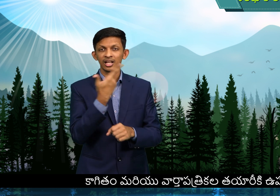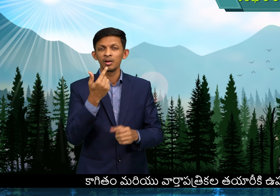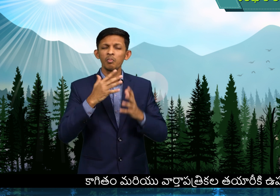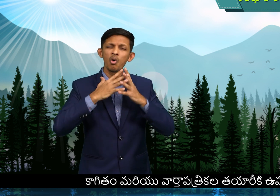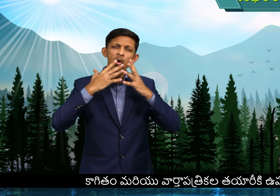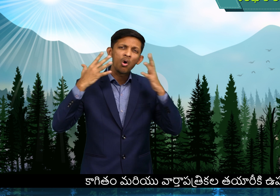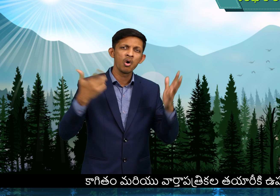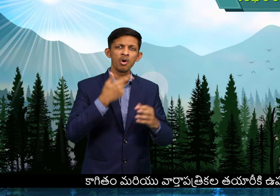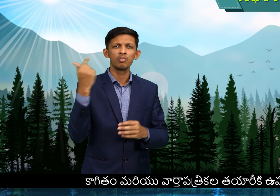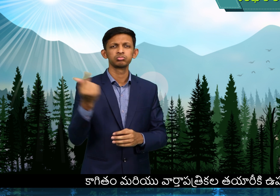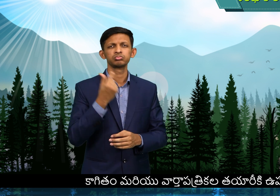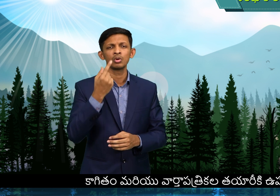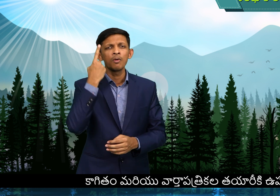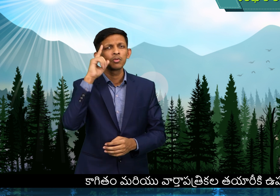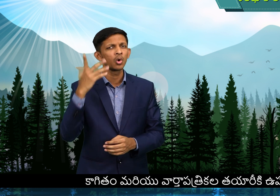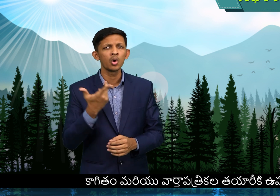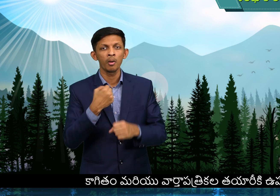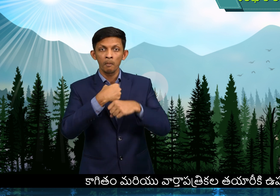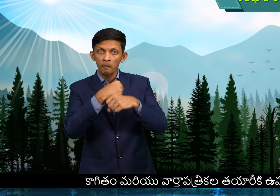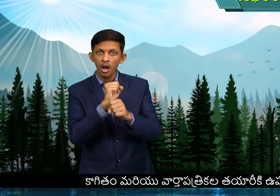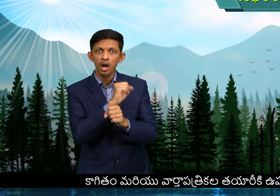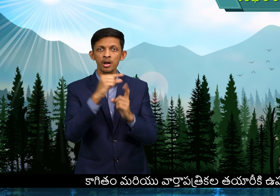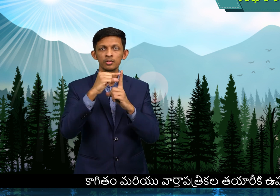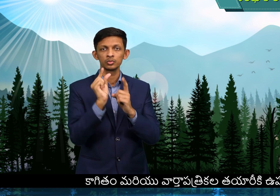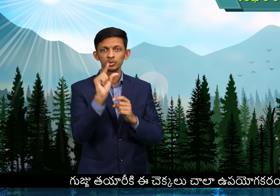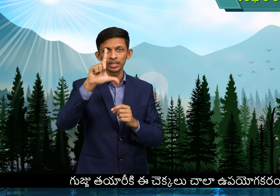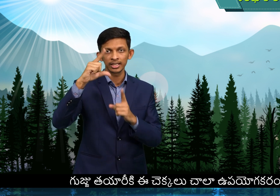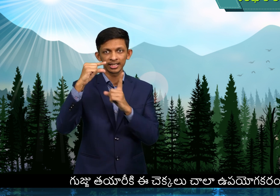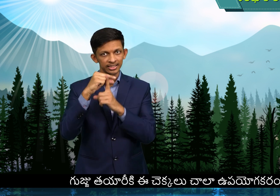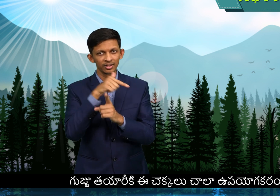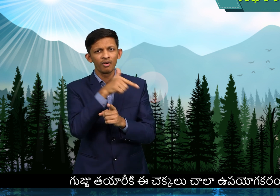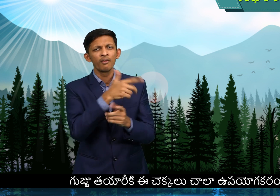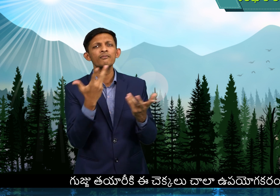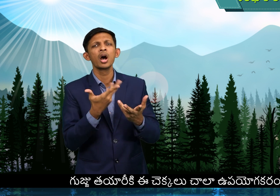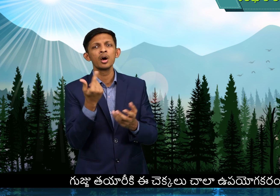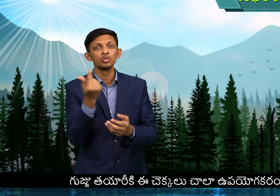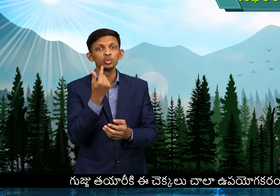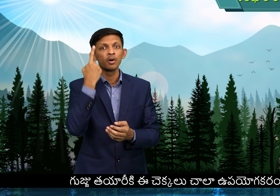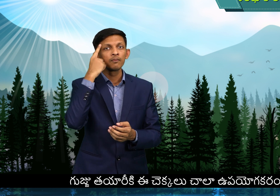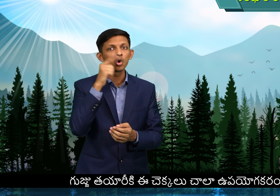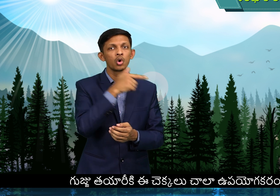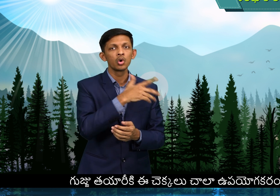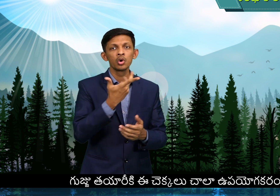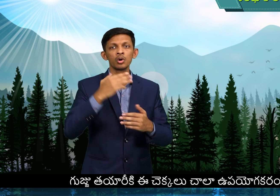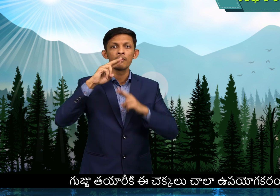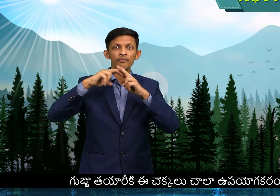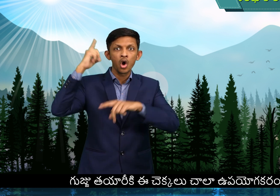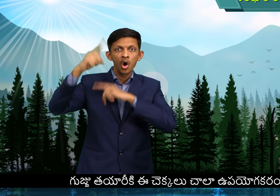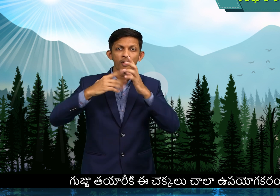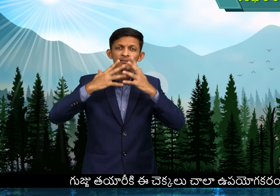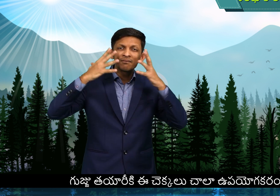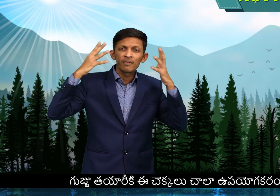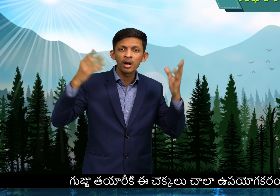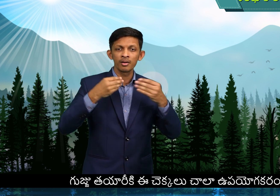కాగితం మరియు వార్తాపత్రికల తయారీకి ఉపయోగించే గుజ్జు తయారీకి ఈ చెక్కలు చాలా ఉపయోగకరంగా